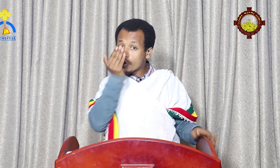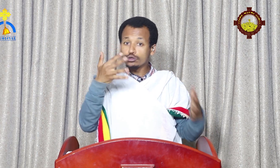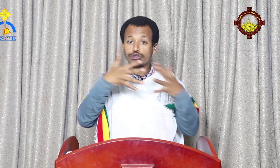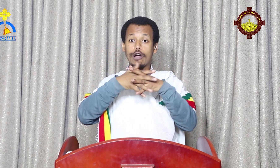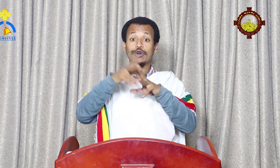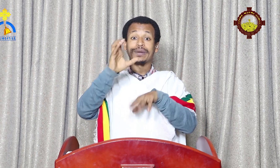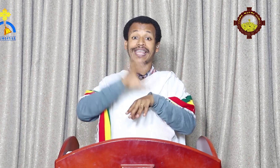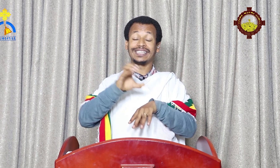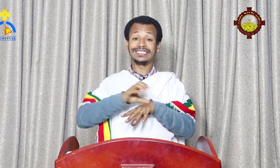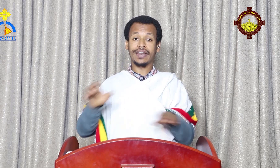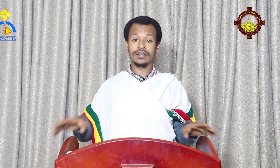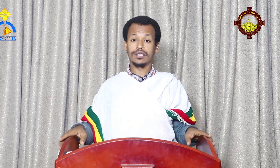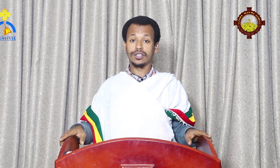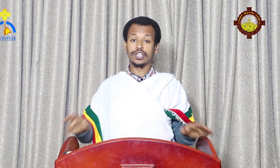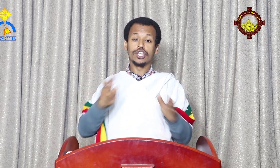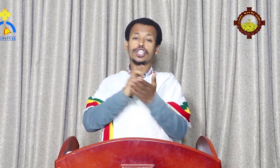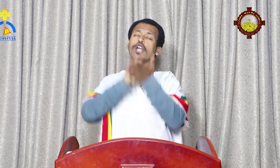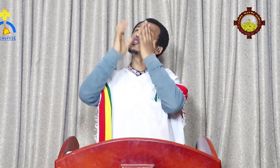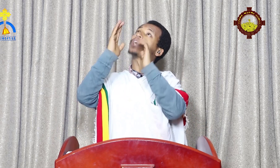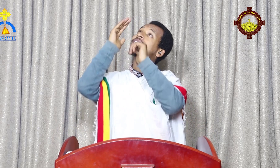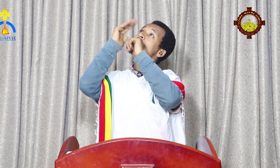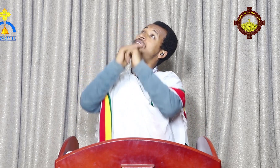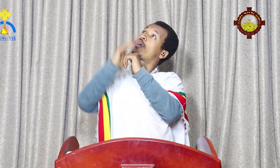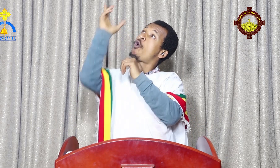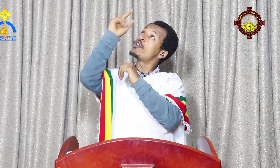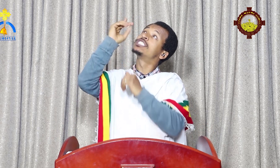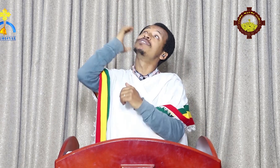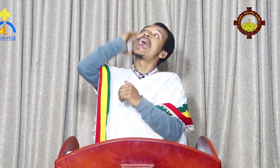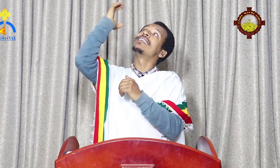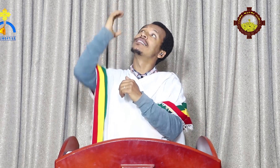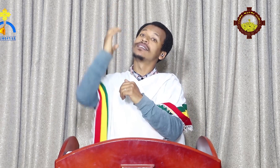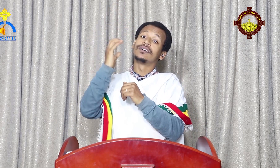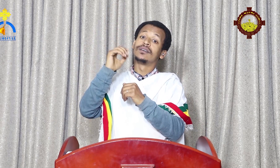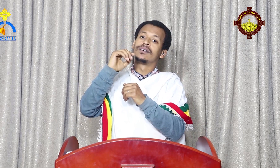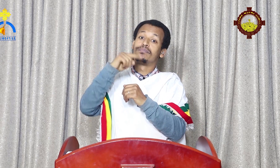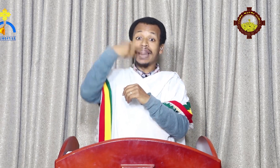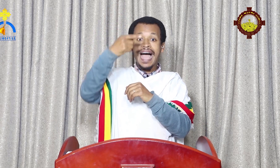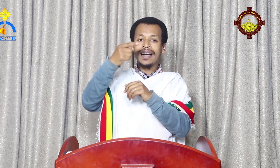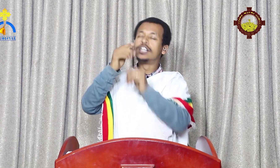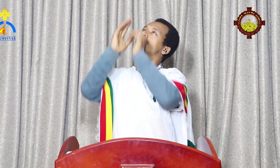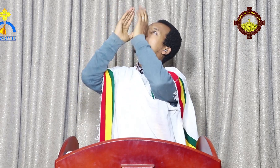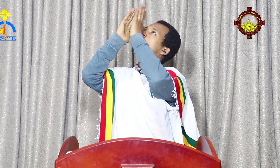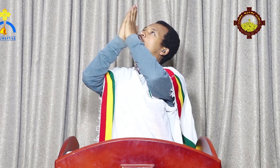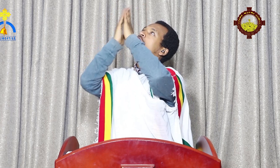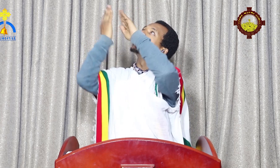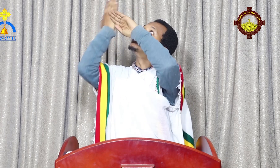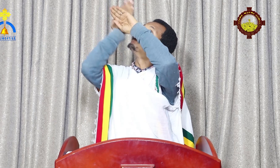ኦርቶዶክስ ተዋሕዶ ቤተ ክርስቲያን የቅዱሳን አምላክ ሆይ ስማን ብላ ጸሎት